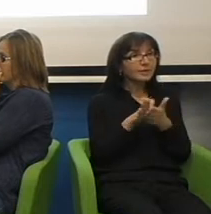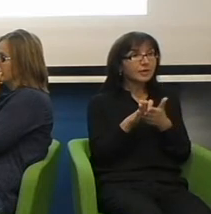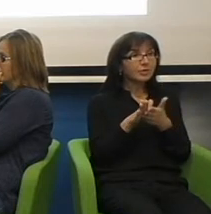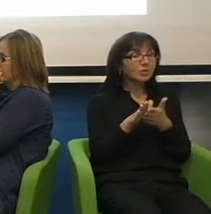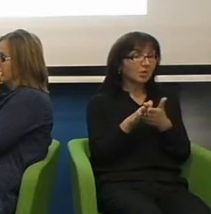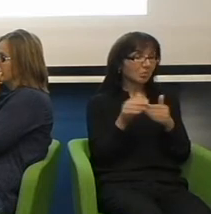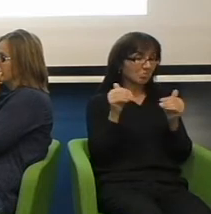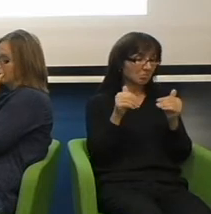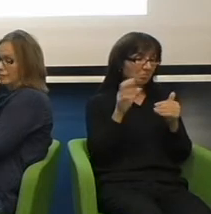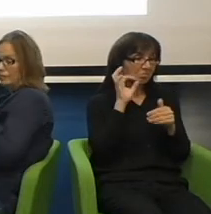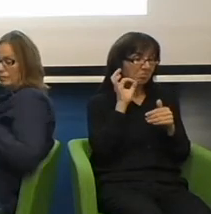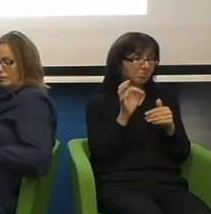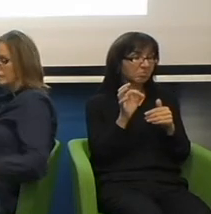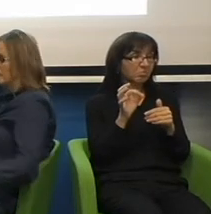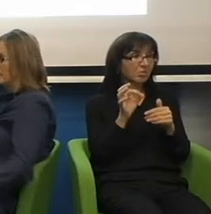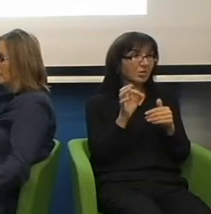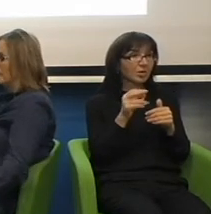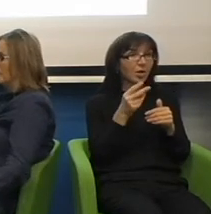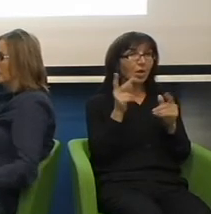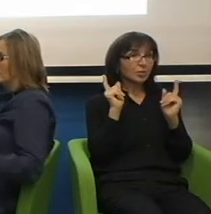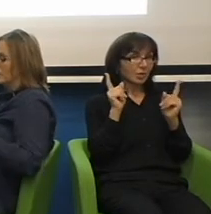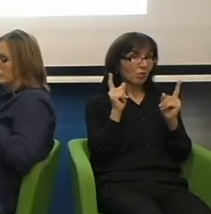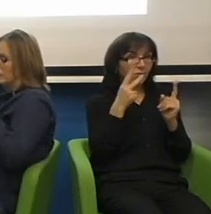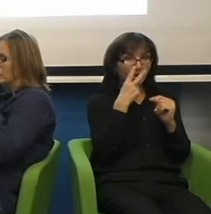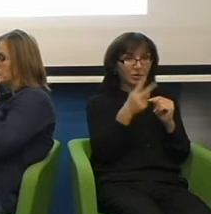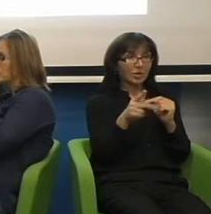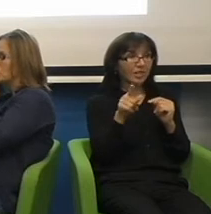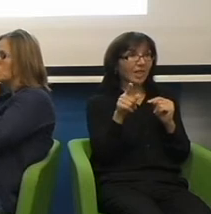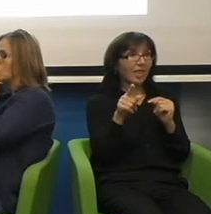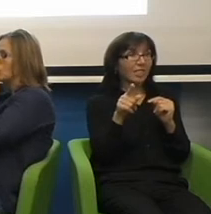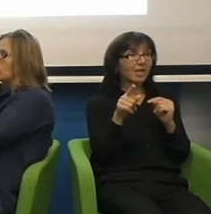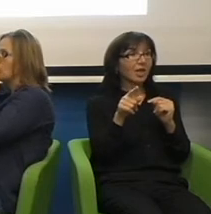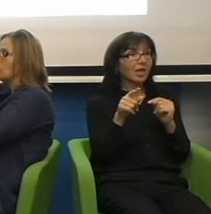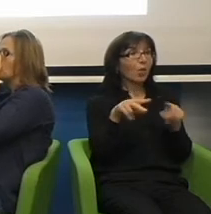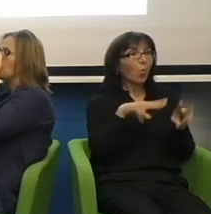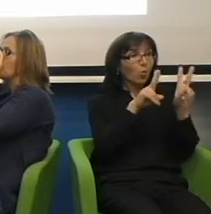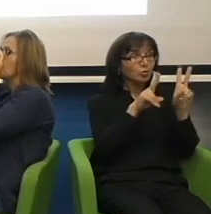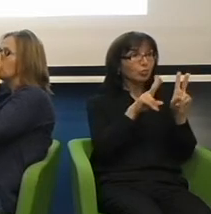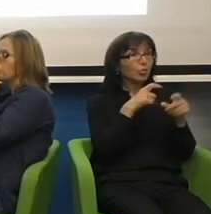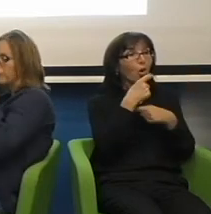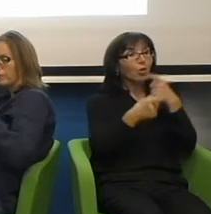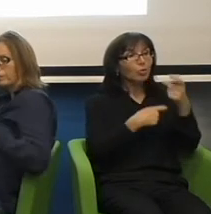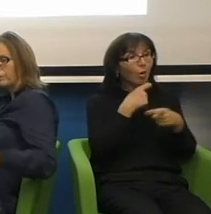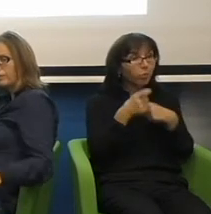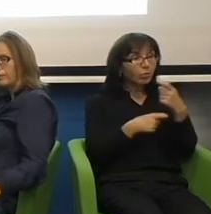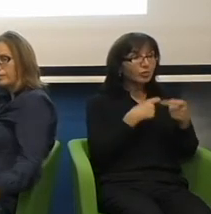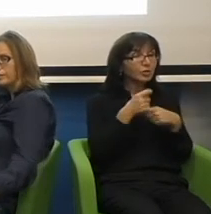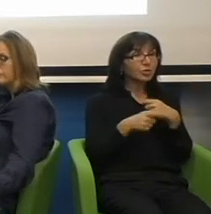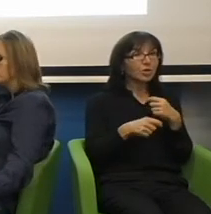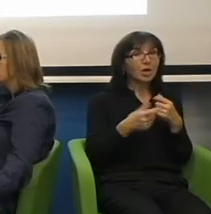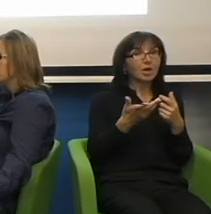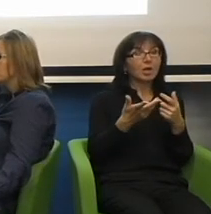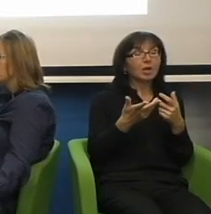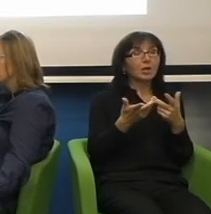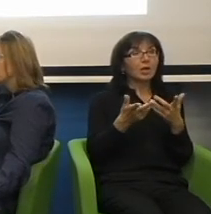może i słusznie, tak? Zauważać, że ten system, że ten robotniczy raj, który ona budowała i który